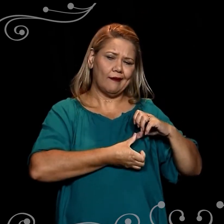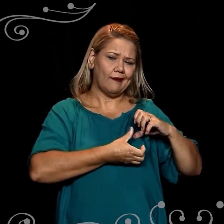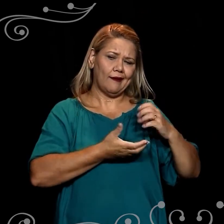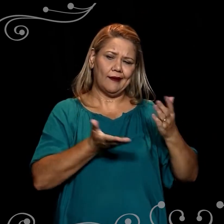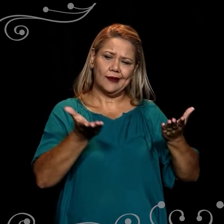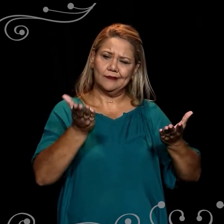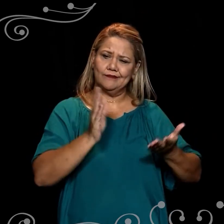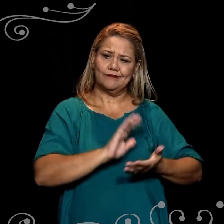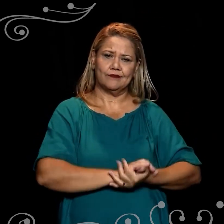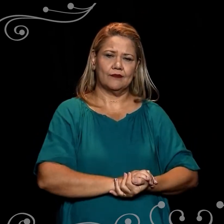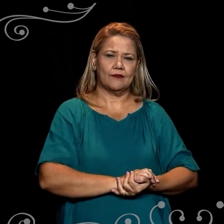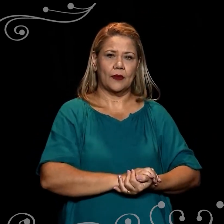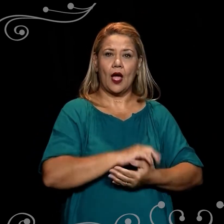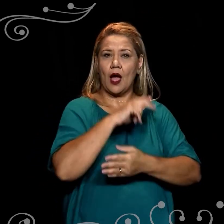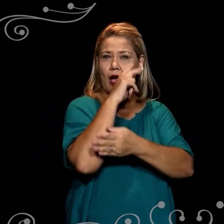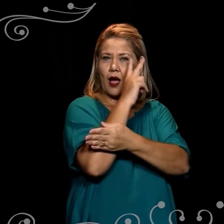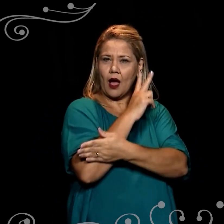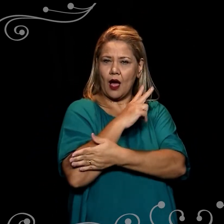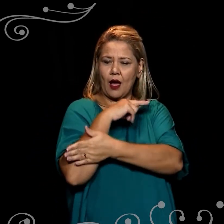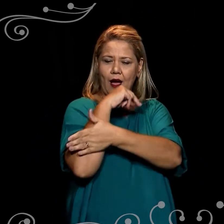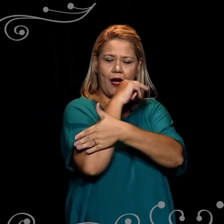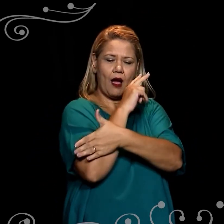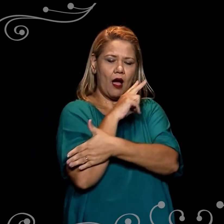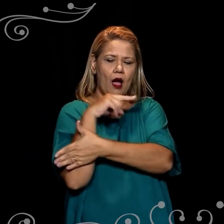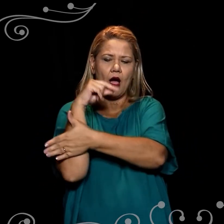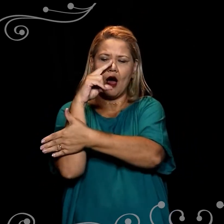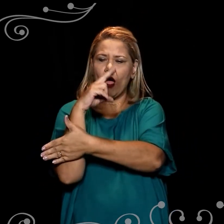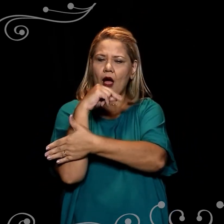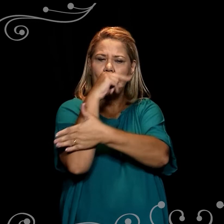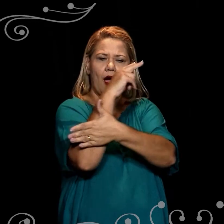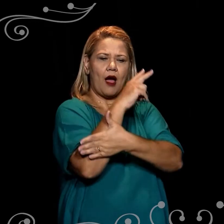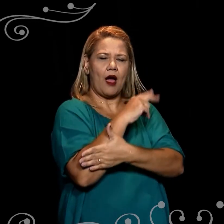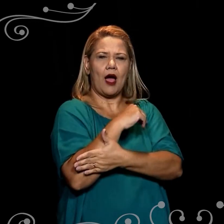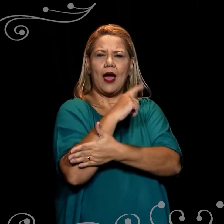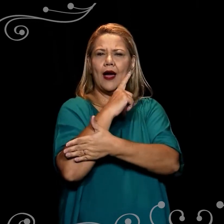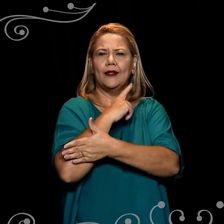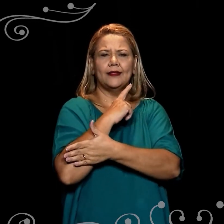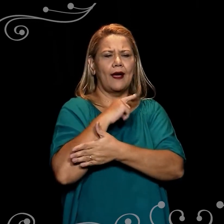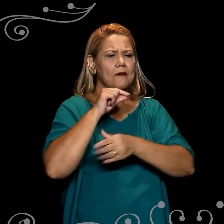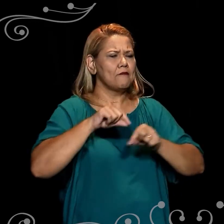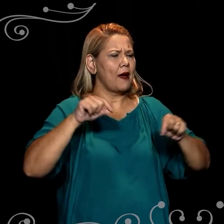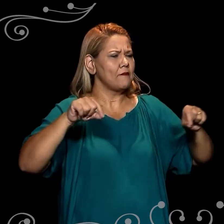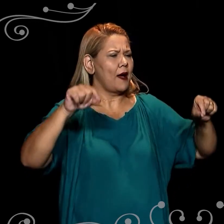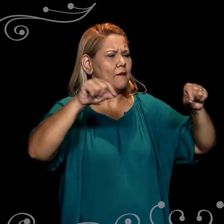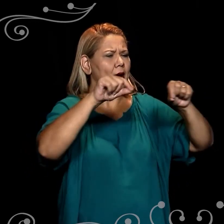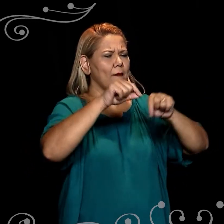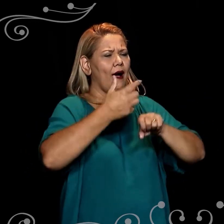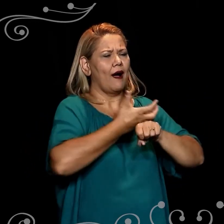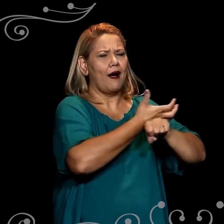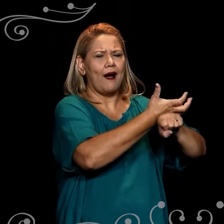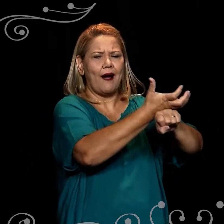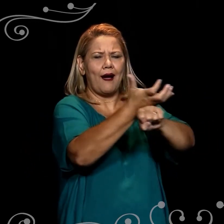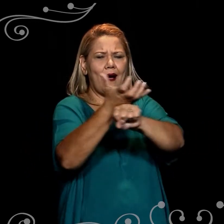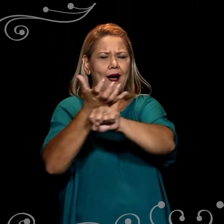Os gansos do rei eram criados em um campo muito verde, à beira de um grande